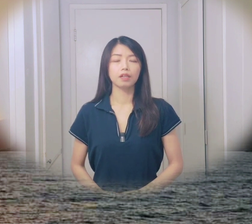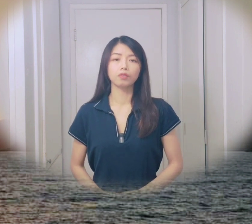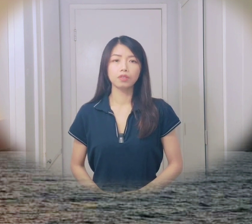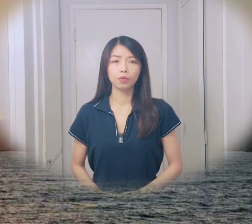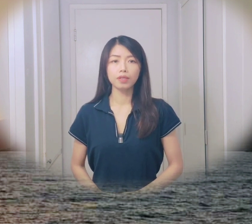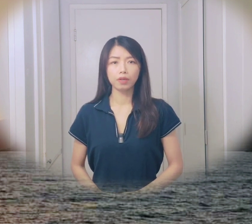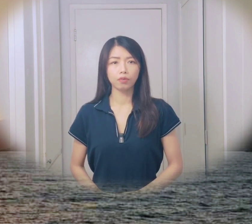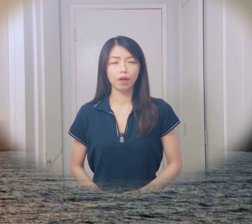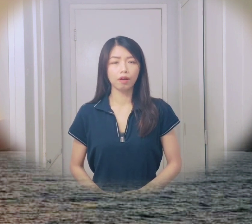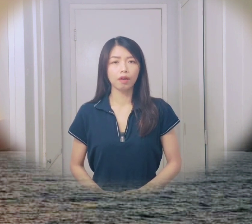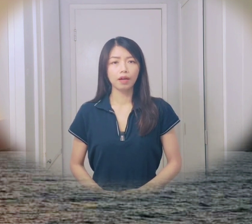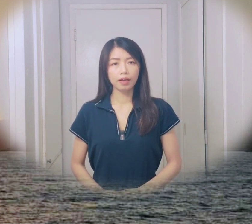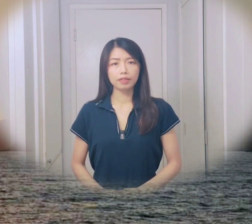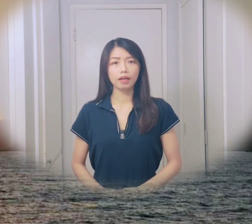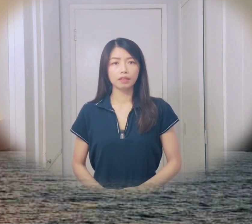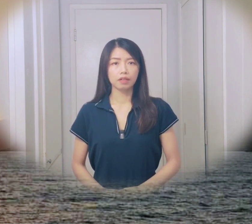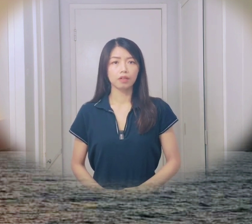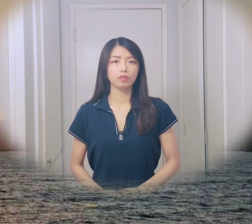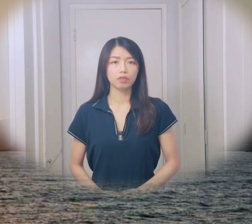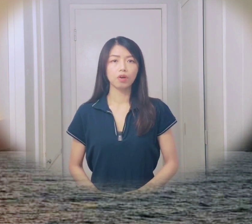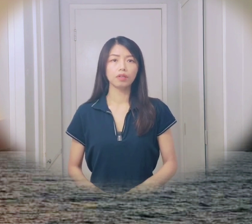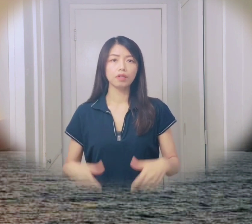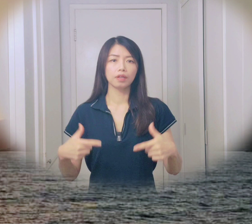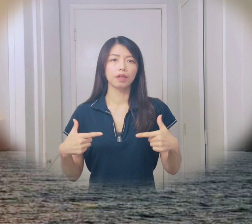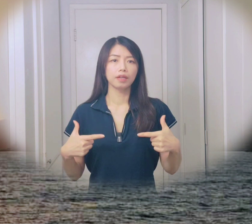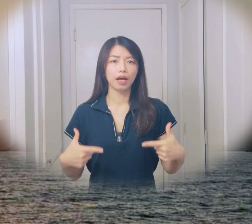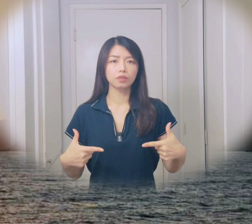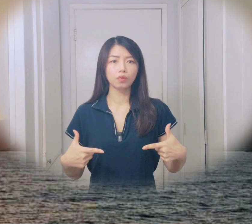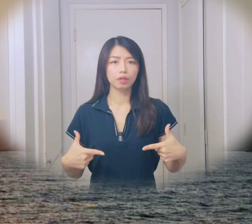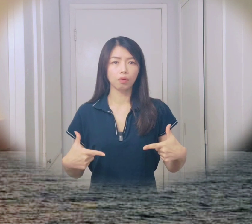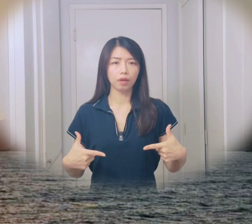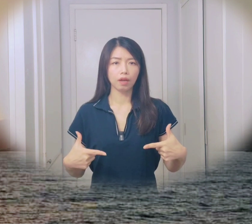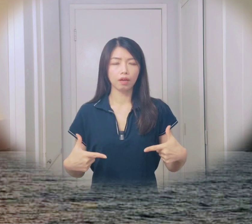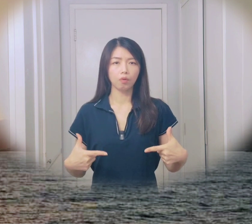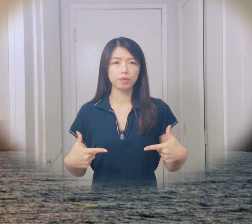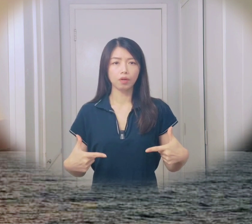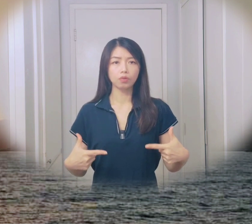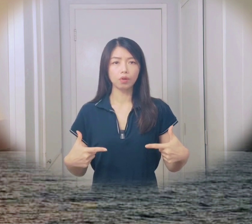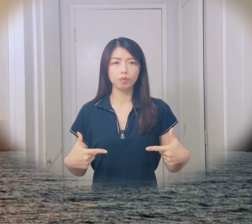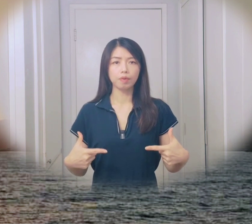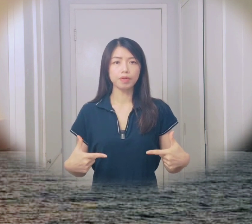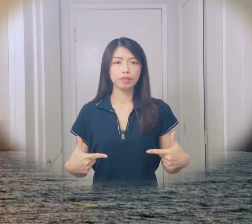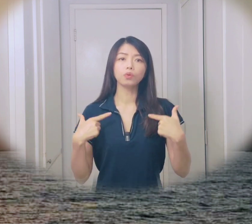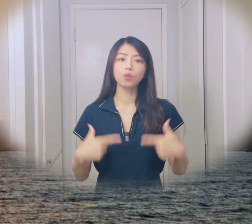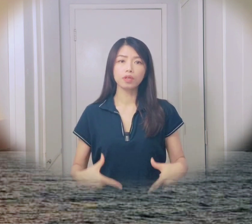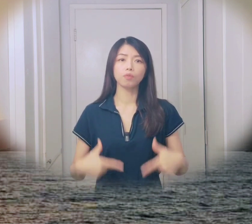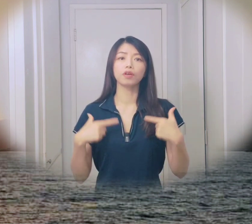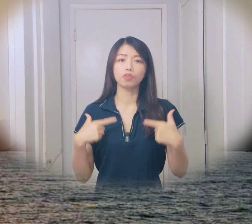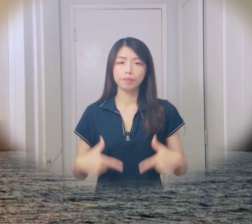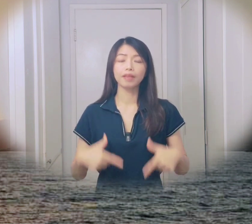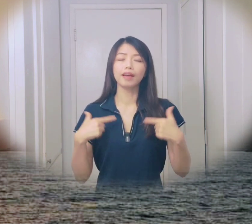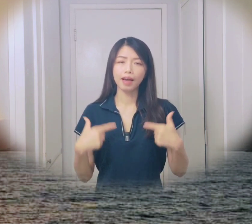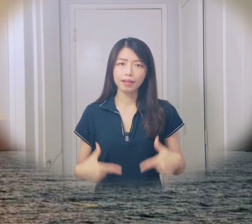늘 이런 뜻으로 해석을 했고요. 항상, 늘 이런 뜻의 수어는 양손을 이렇게 엄지하고 검지만 펴셔서 동시에